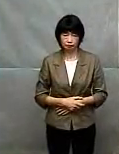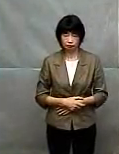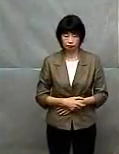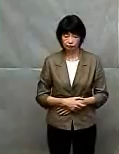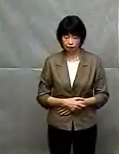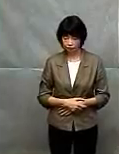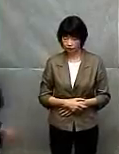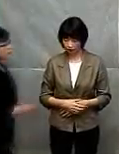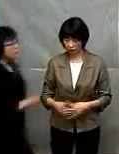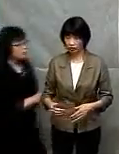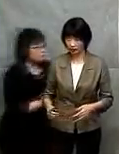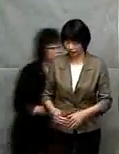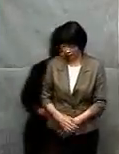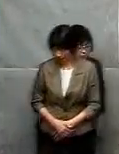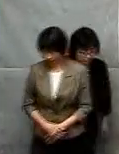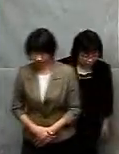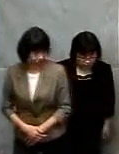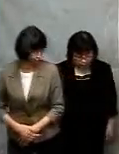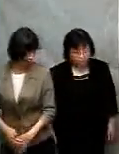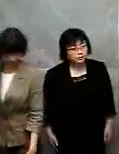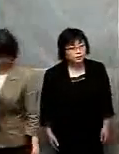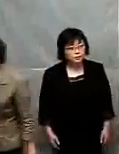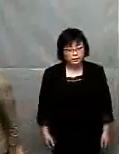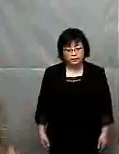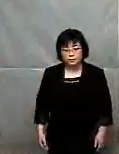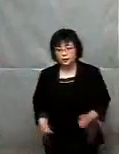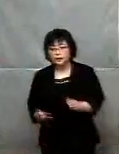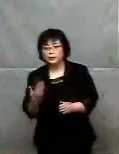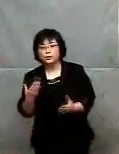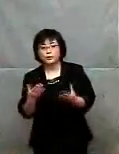以上でよろしいでしょうか。それでは